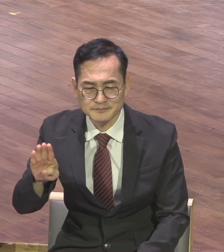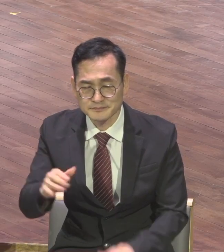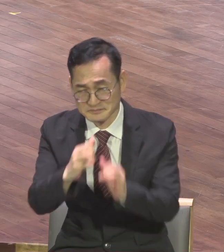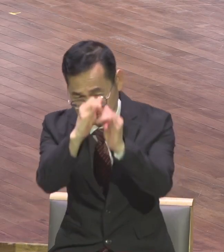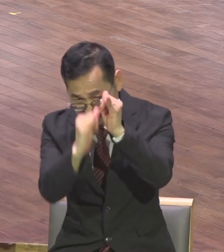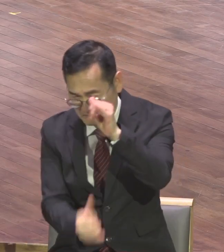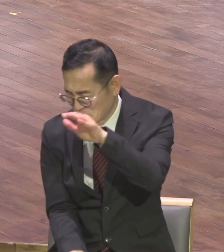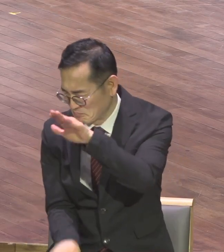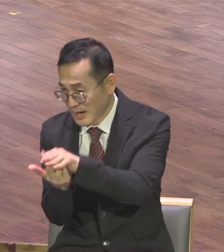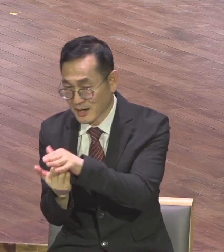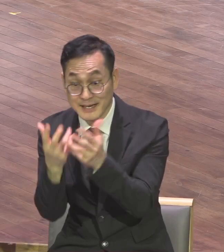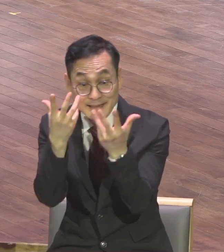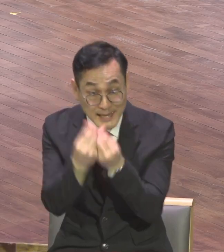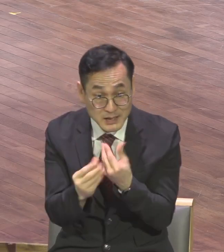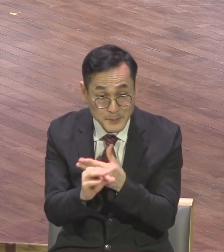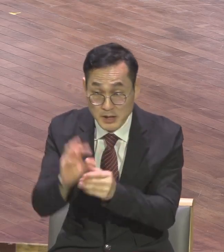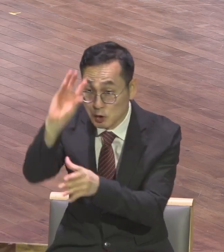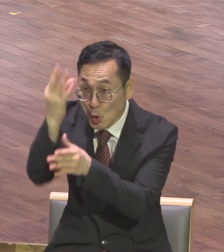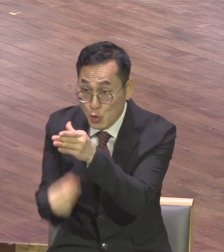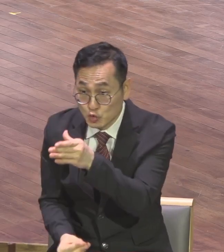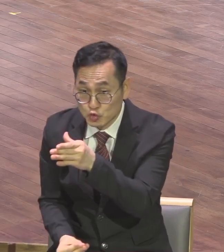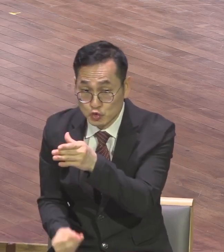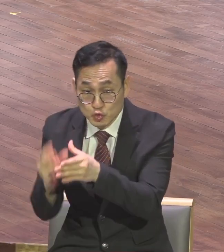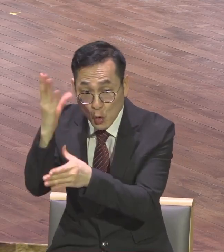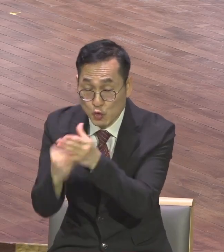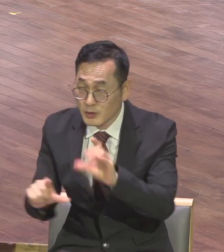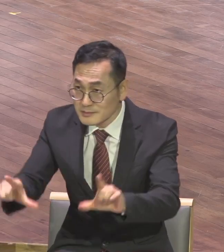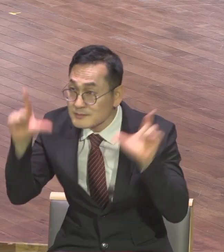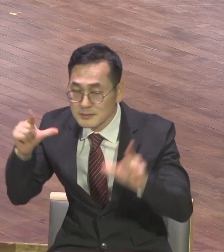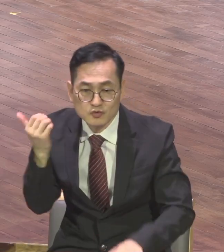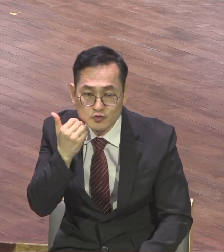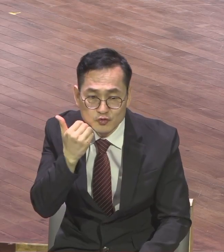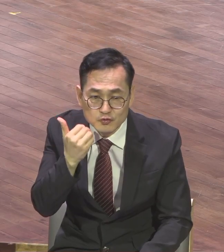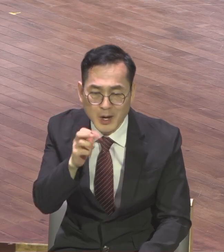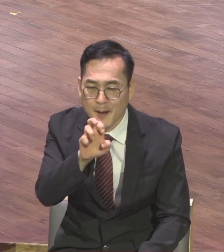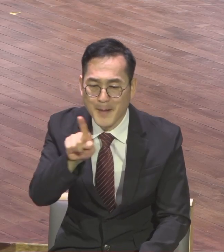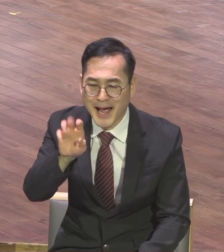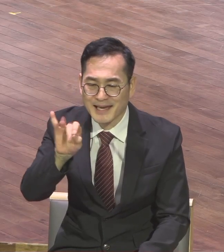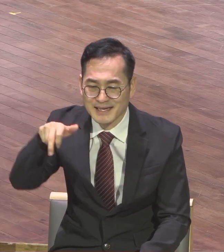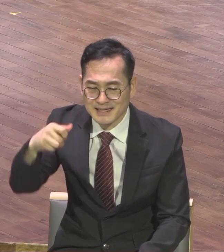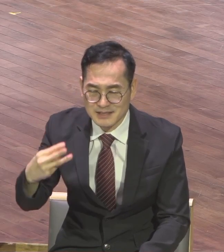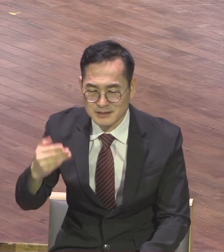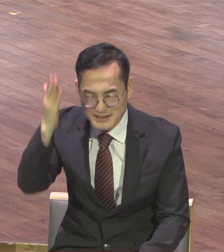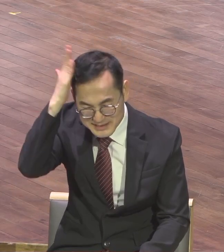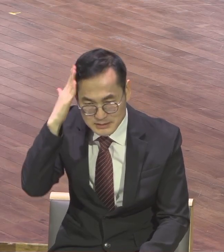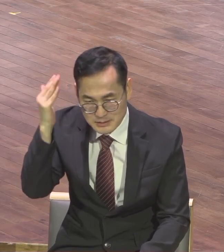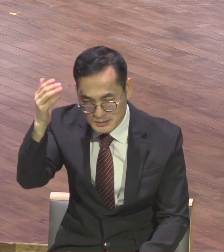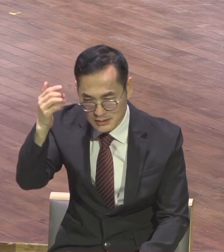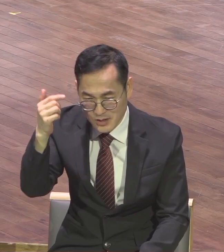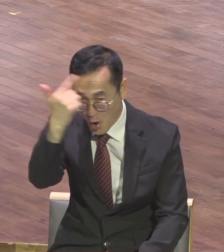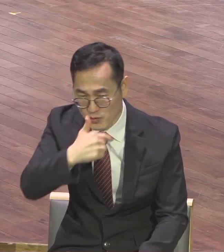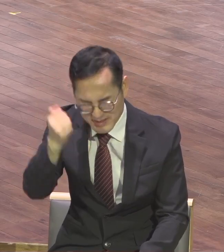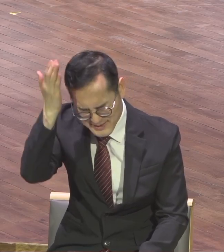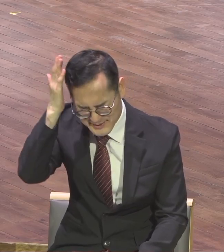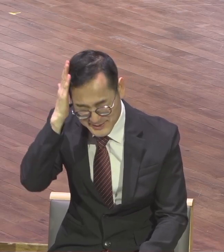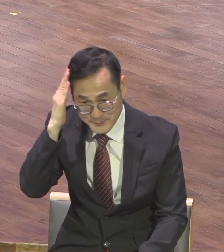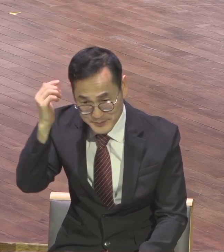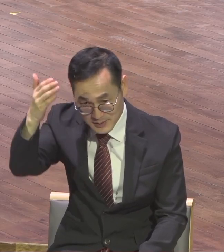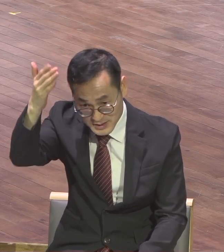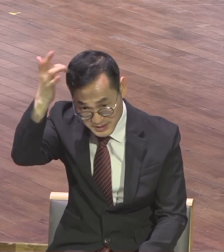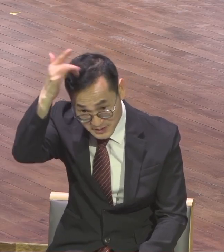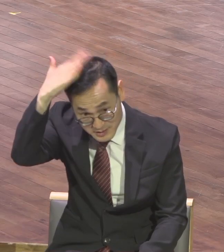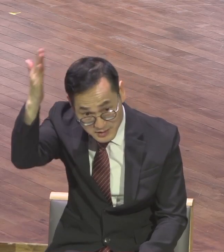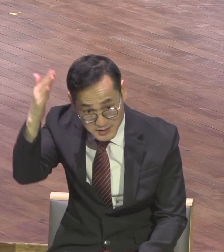역대급 농구로 말 예를 농구 하면 마이클 조던 시카고 불스 그렇죠? 뭐 농구 하면